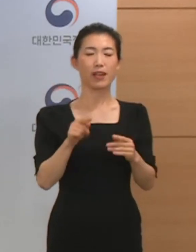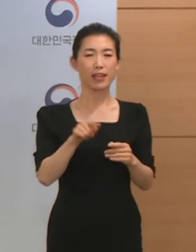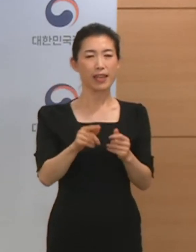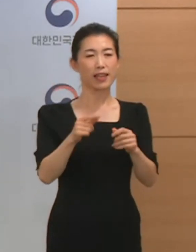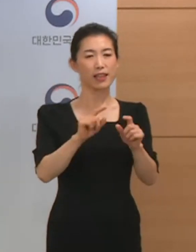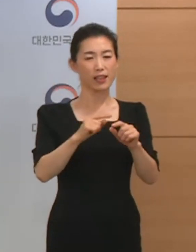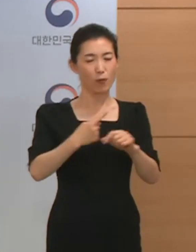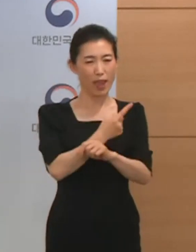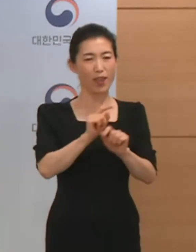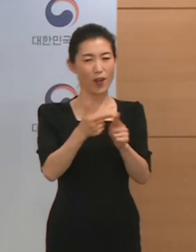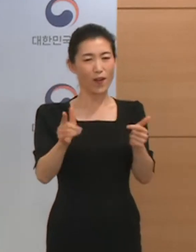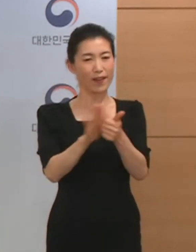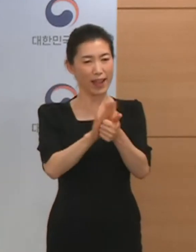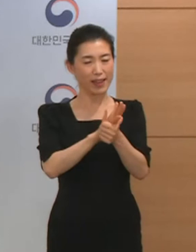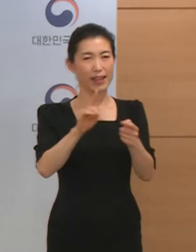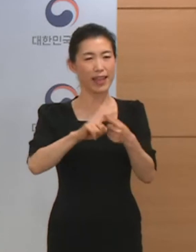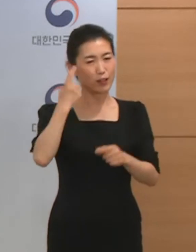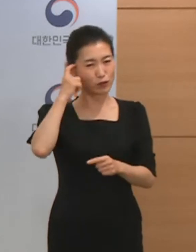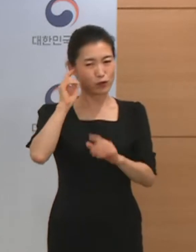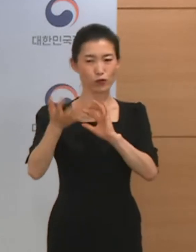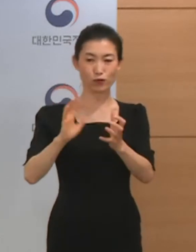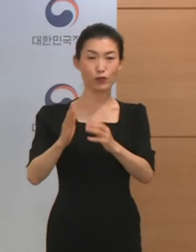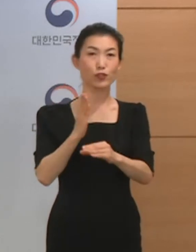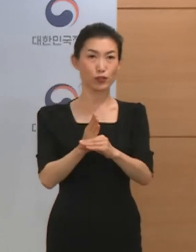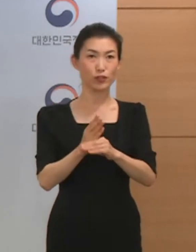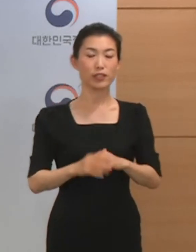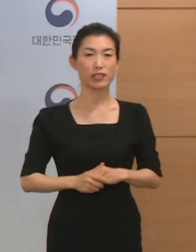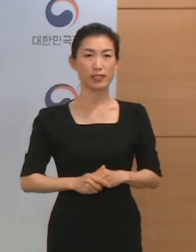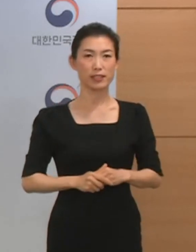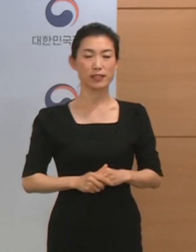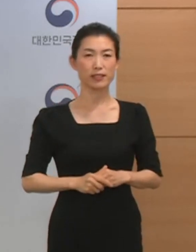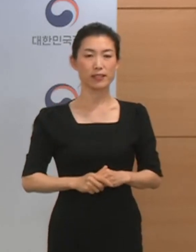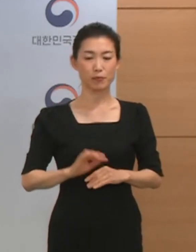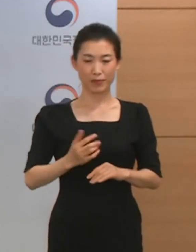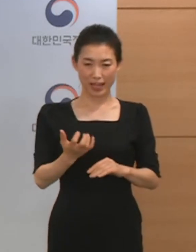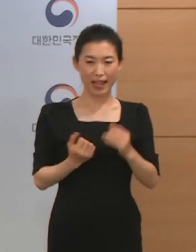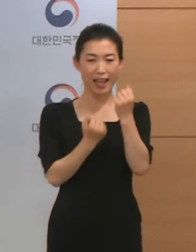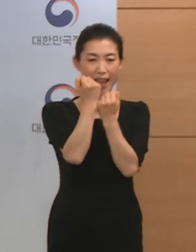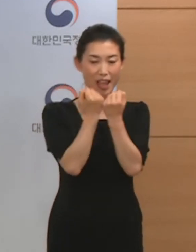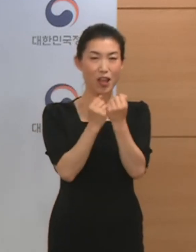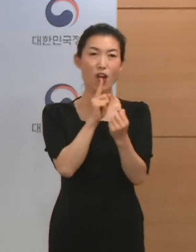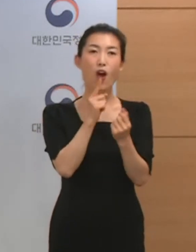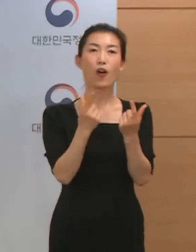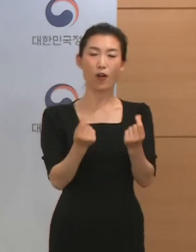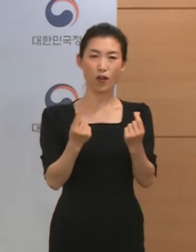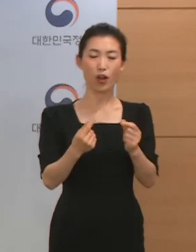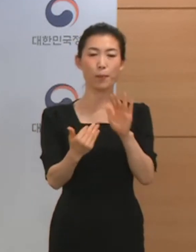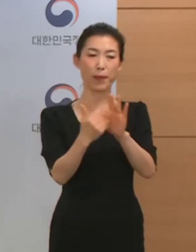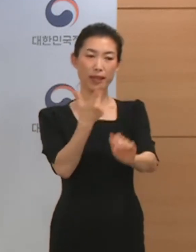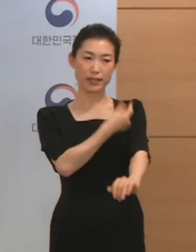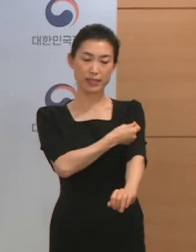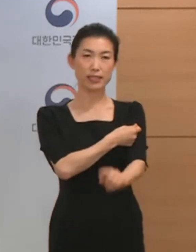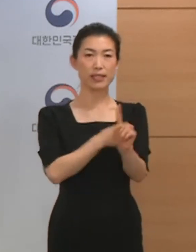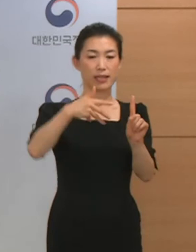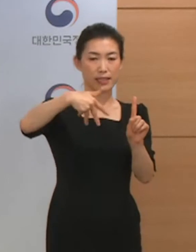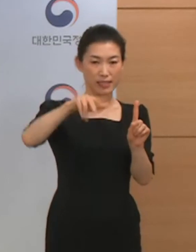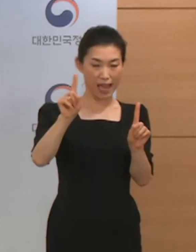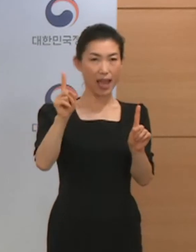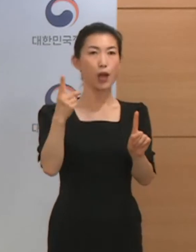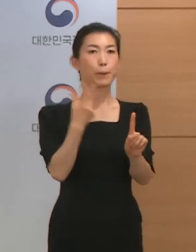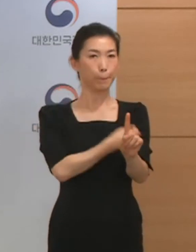있다라고 설명드릴 수 있을 것 같습니다. 오늘 말씀 브리핑에서도 말씀드렸듯이 백신의 1차 접종과